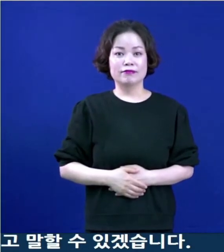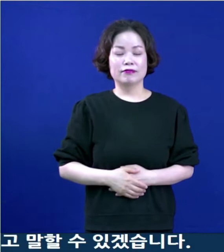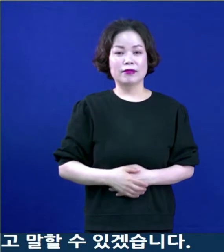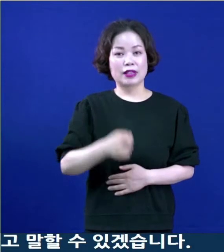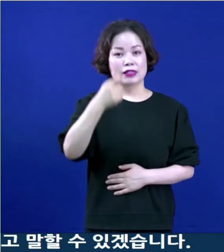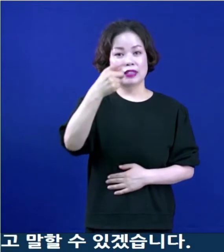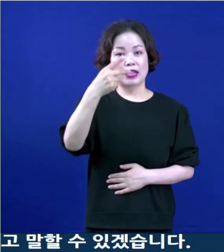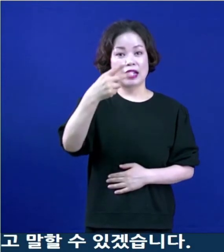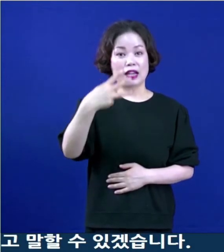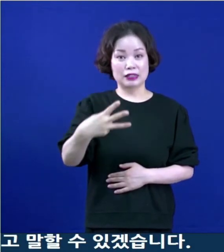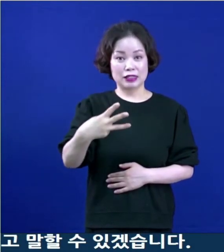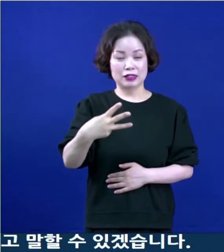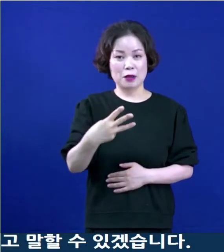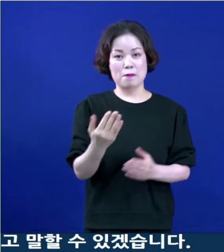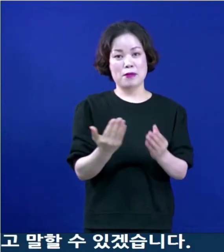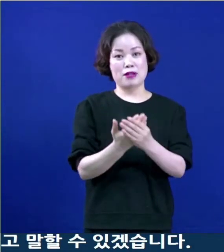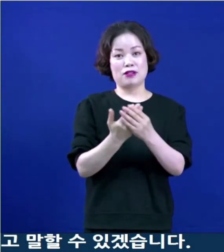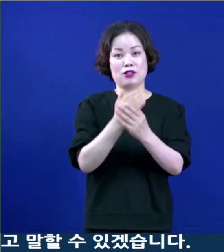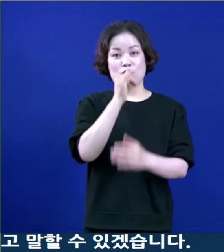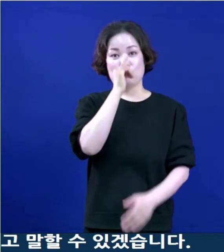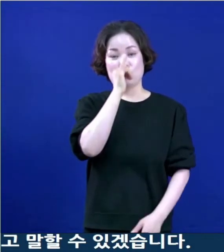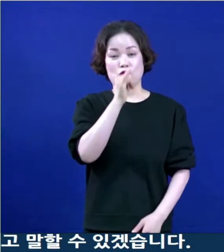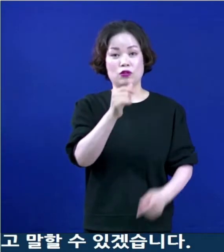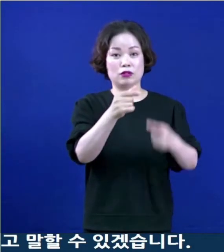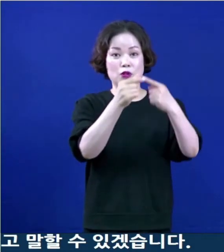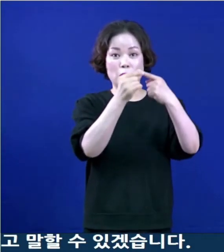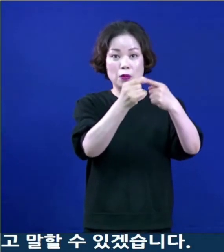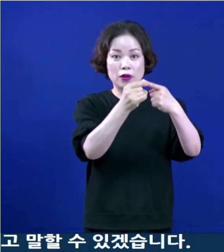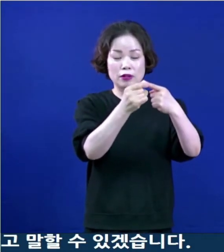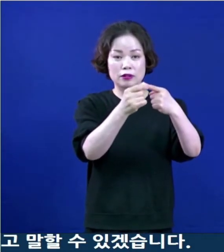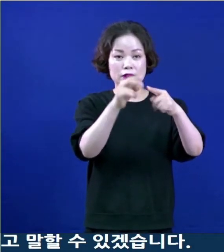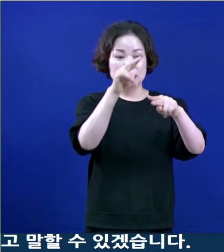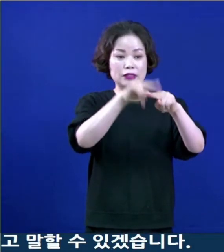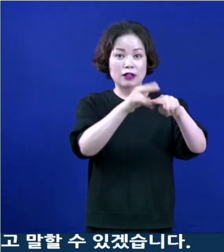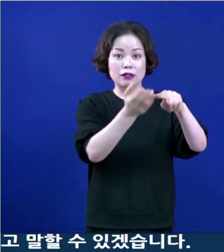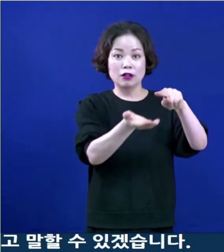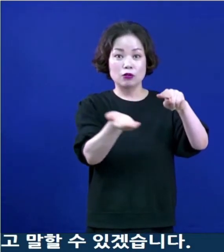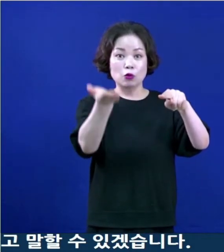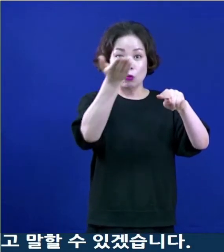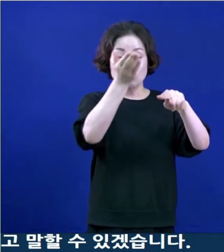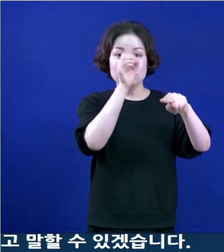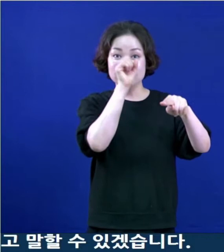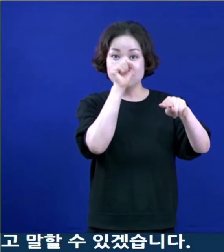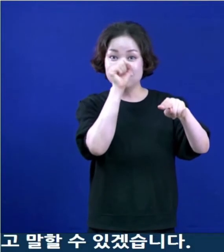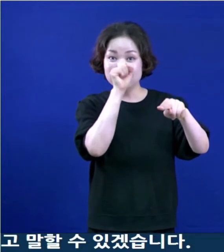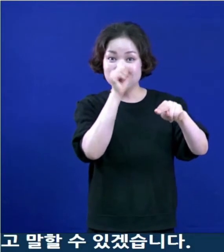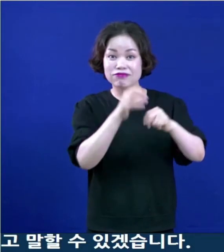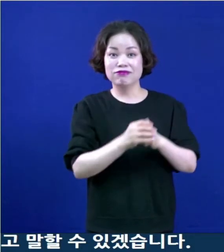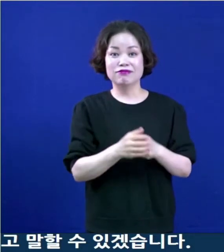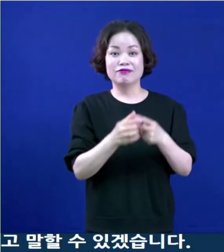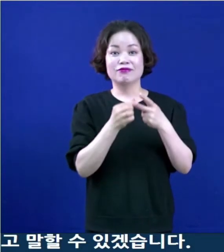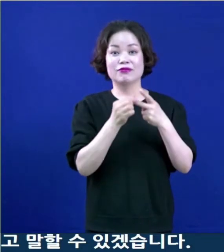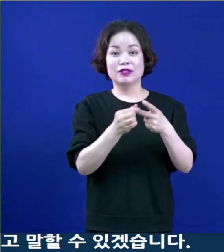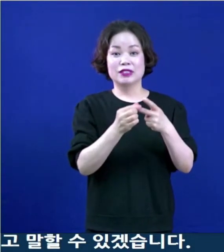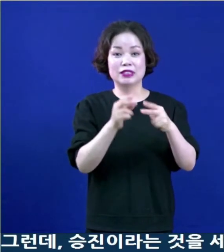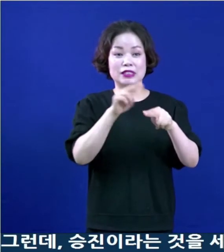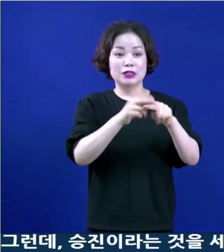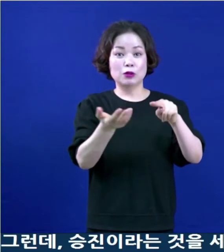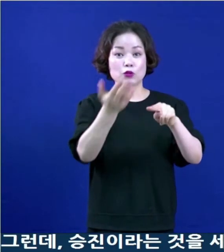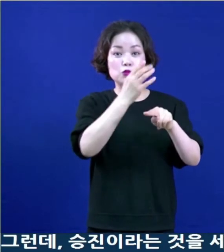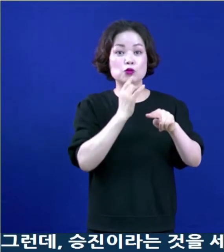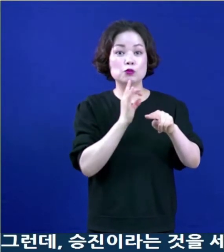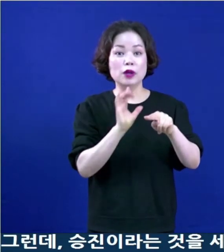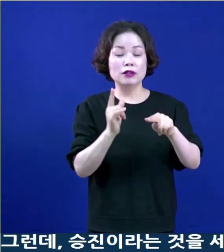면에 있어서 발전이 있습니다. 첫째는 지위가 높아지는 거죠. 좋습니다. 둘째, 지위만 높아지는 게